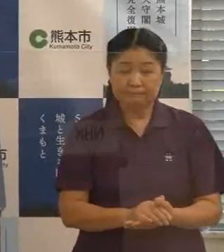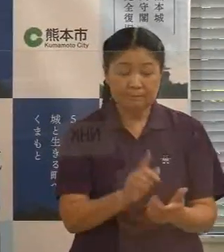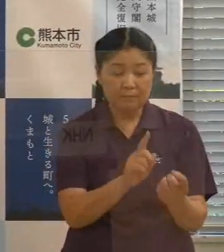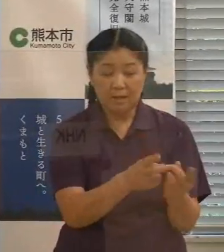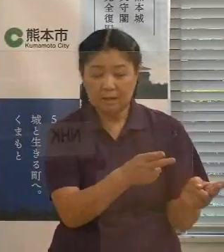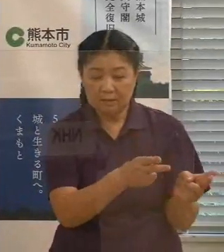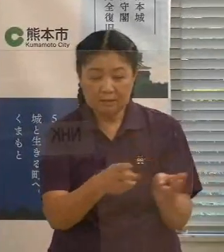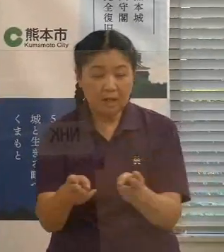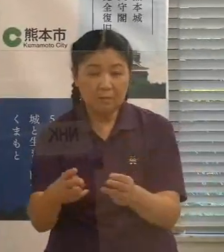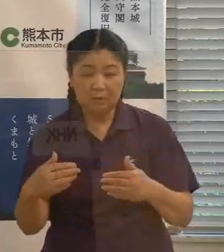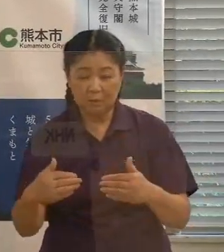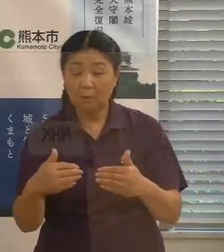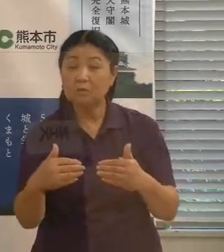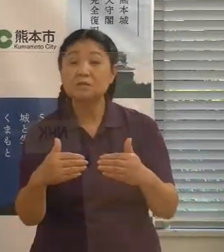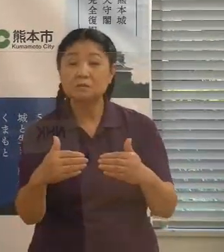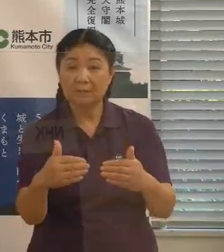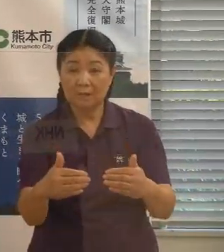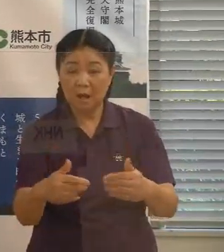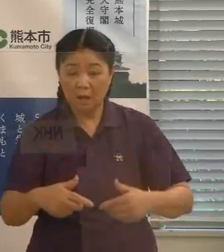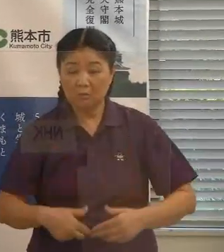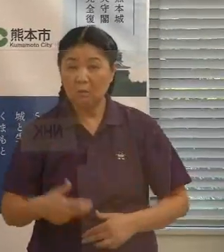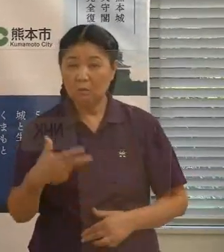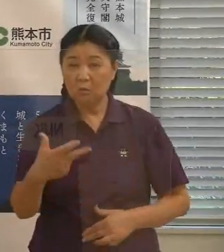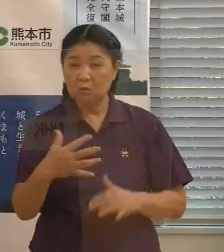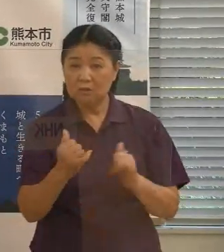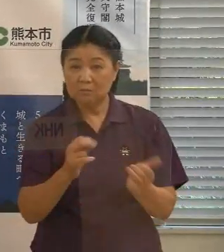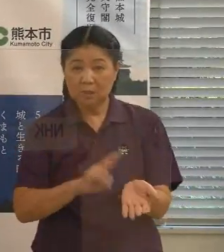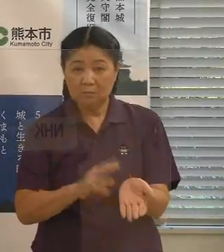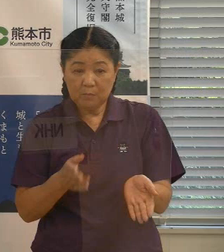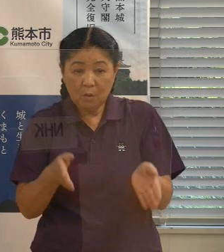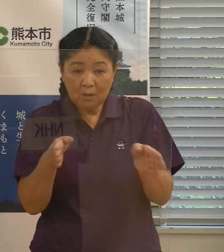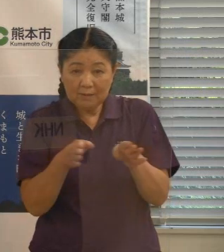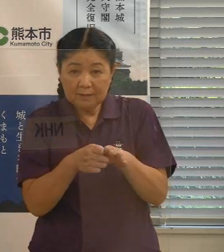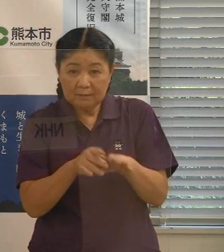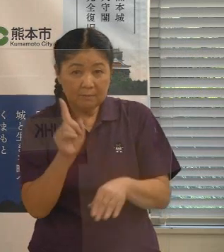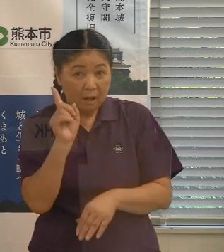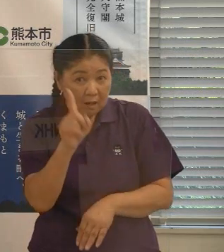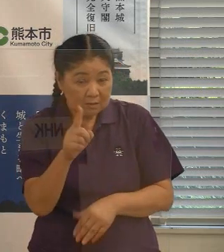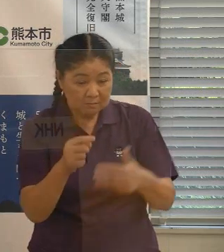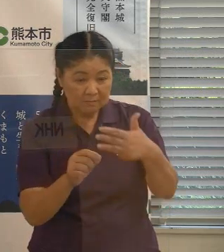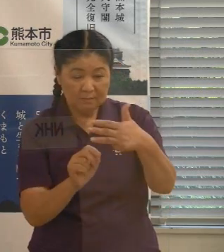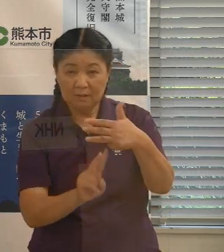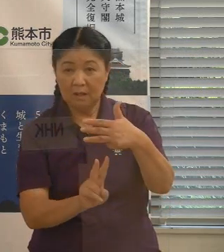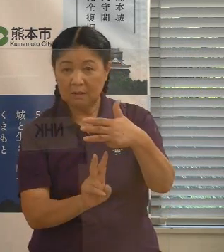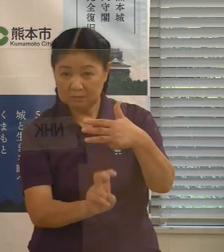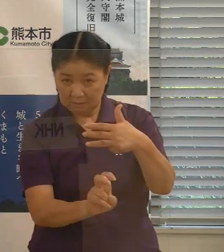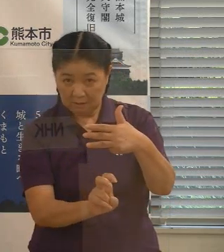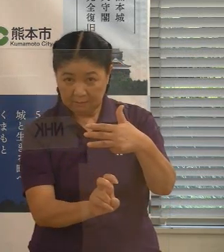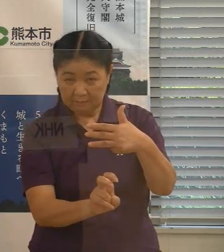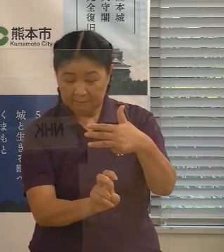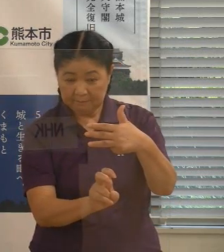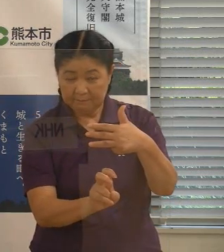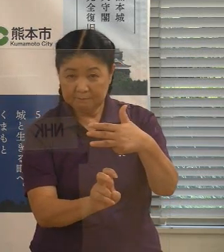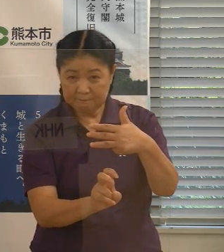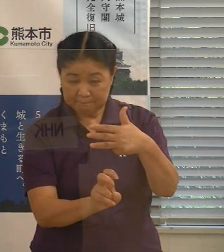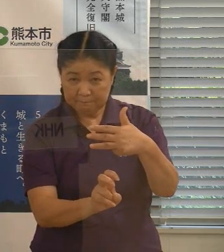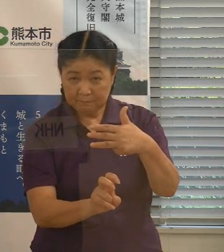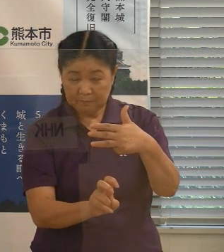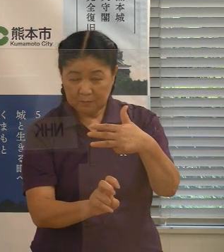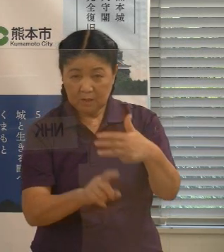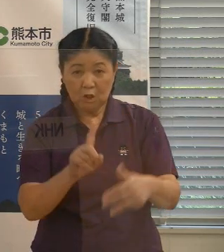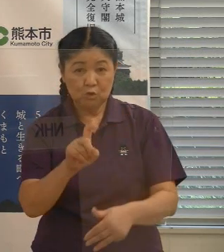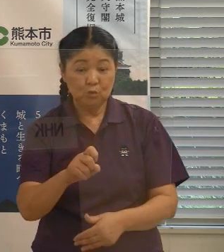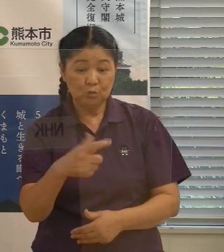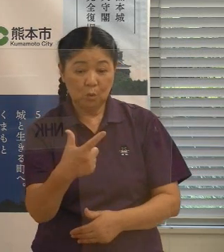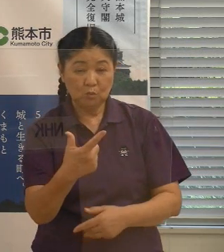体制整備を進めまして、熊本市民病院においては明日8月20日から16